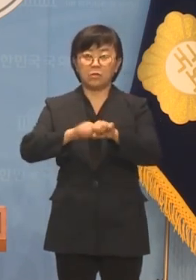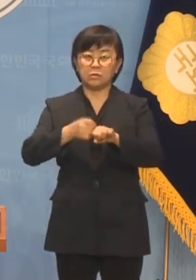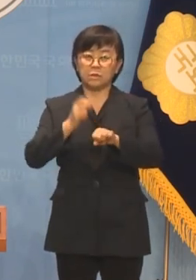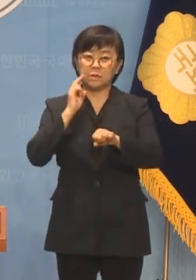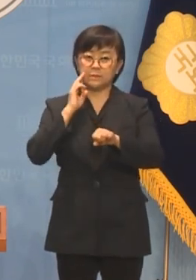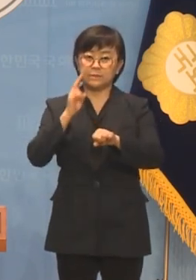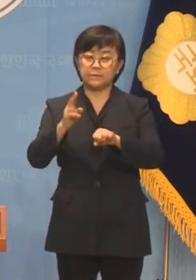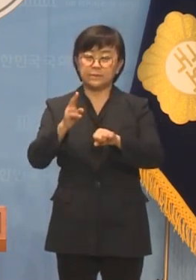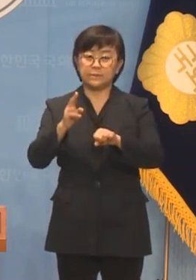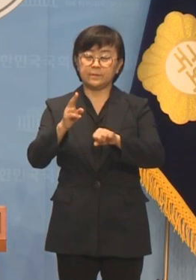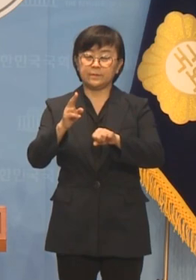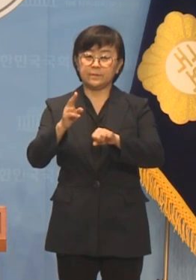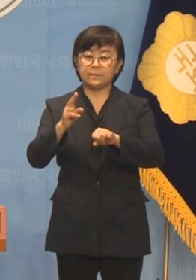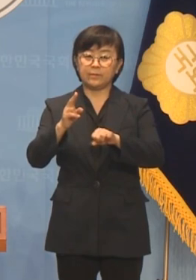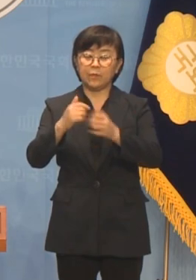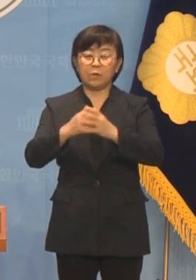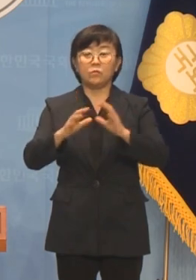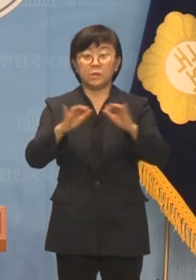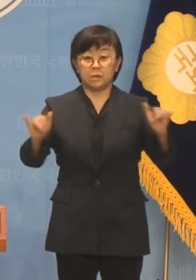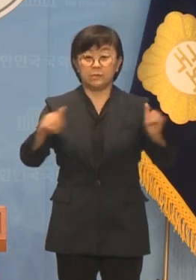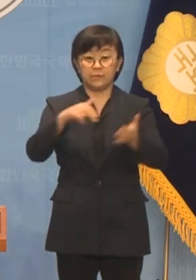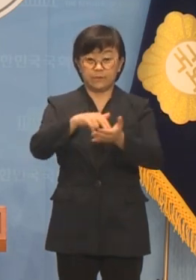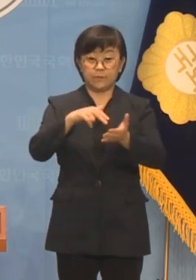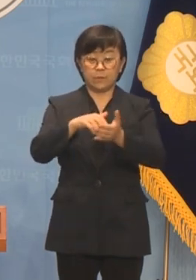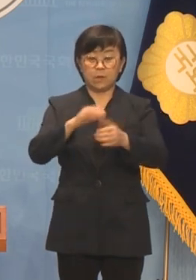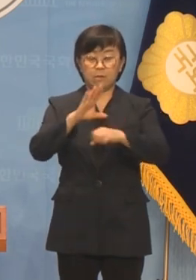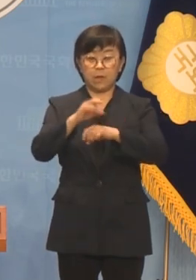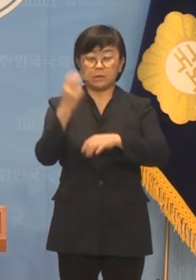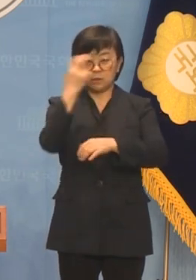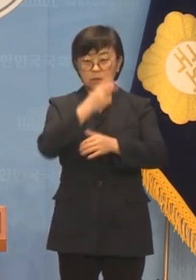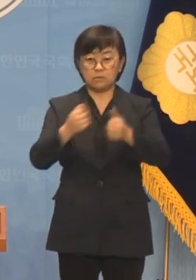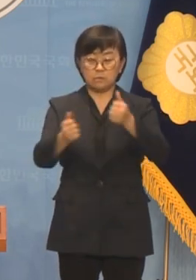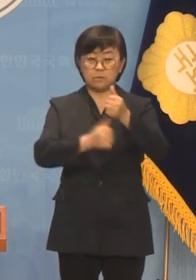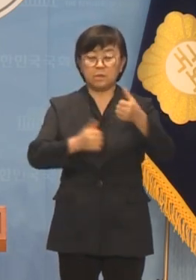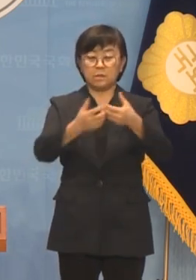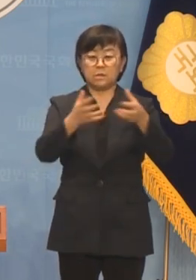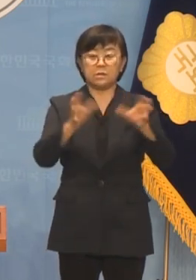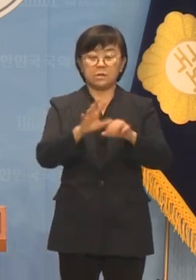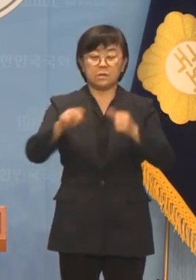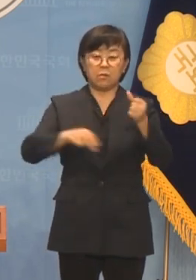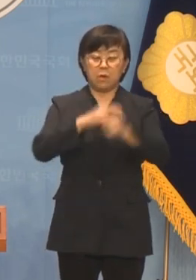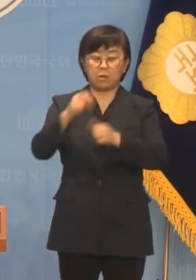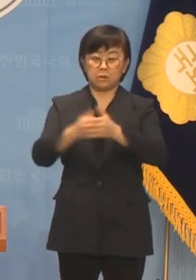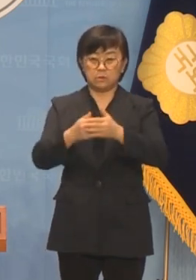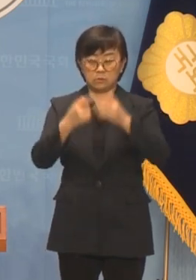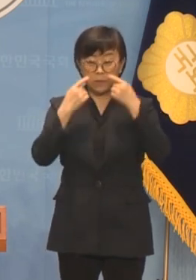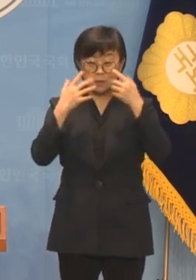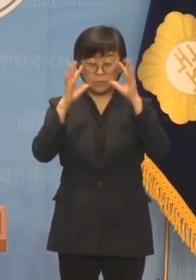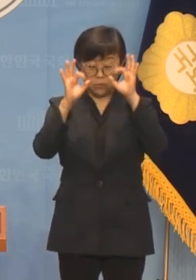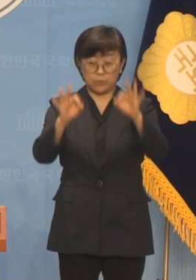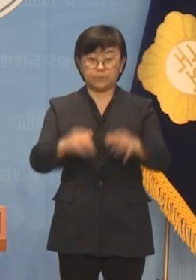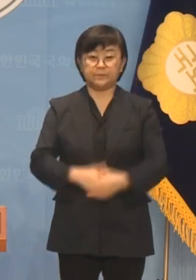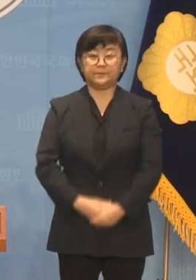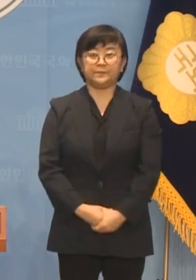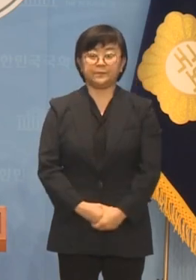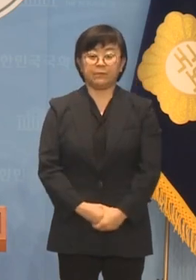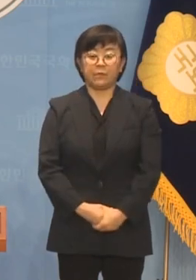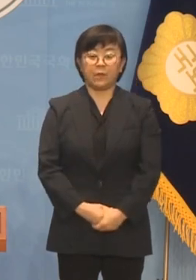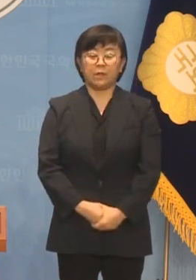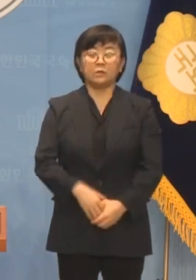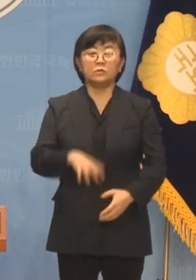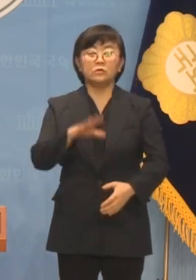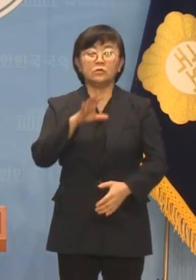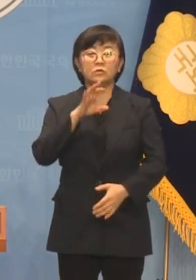있습니다. 국민들께서 방심위 사태를 똑똑히 지켜보고 계십니다. 청구민원